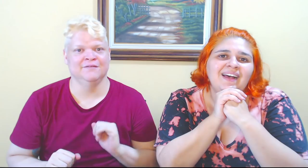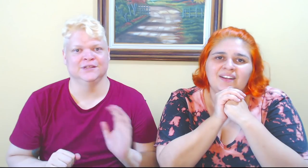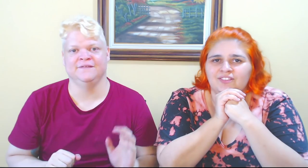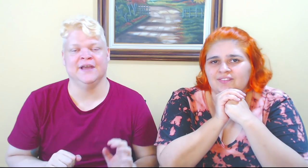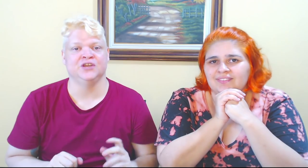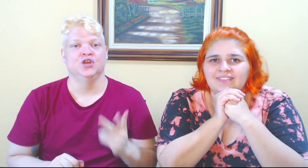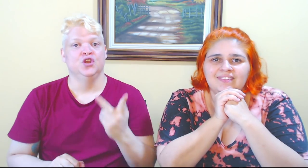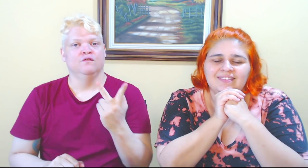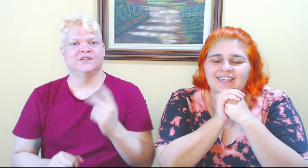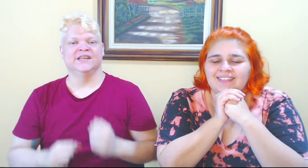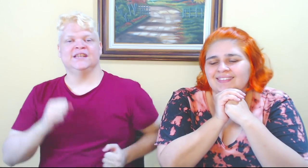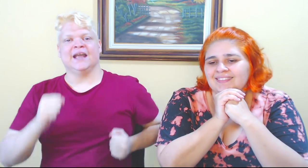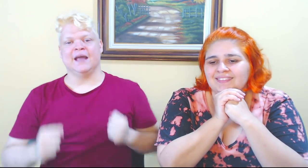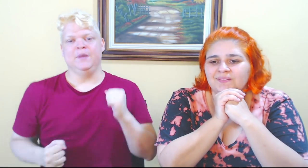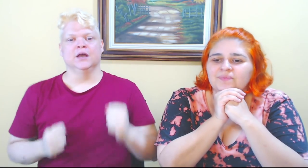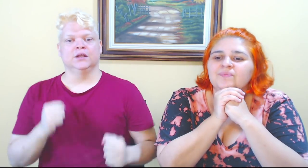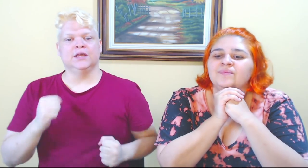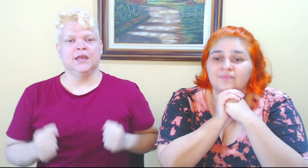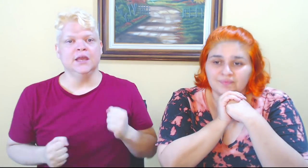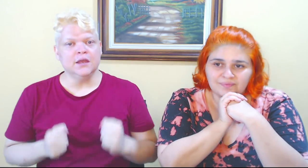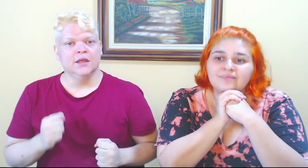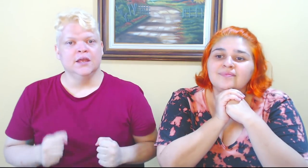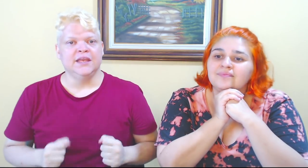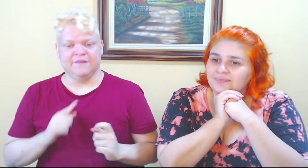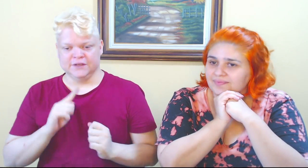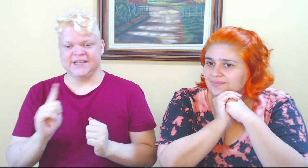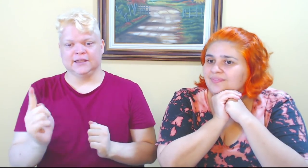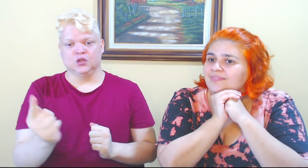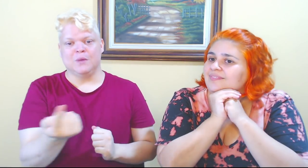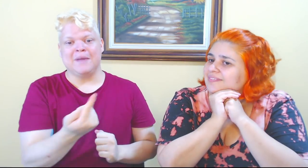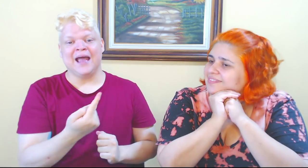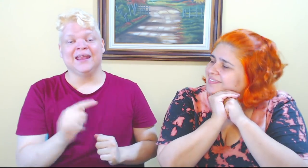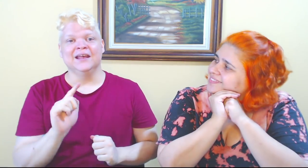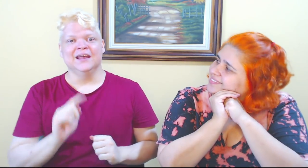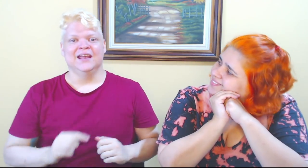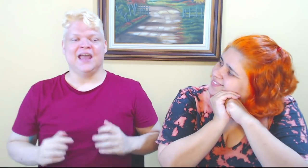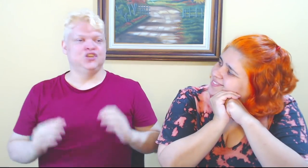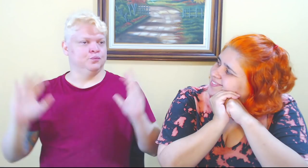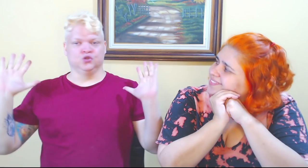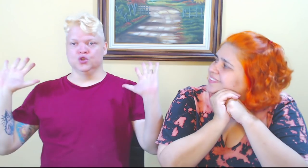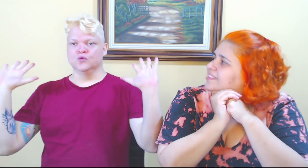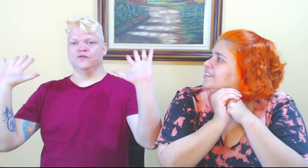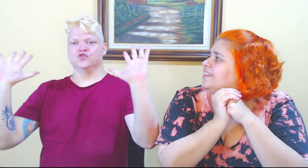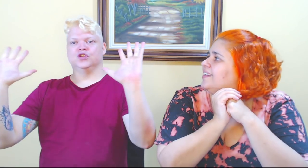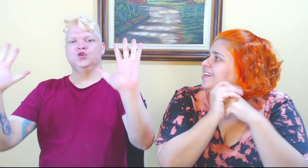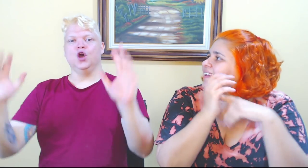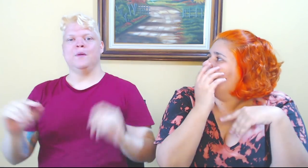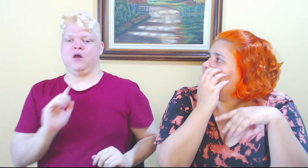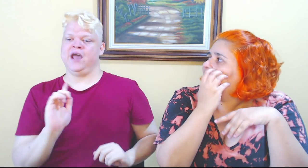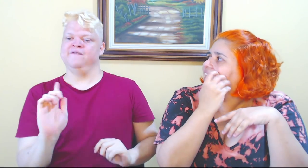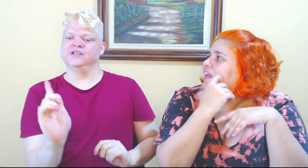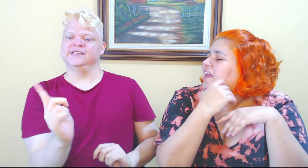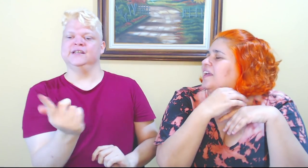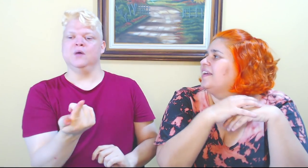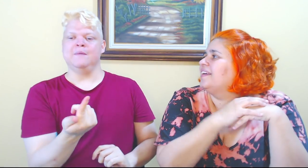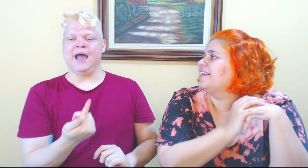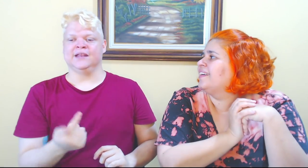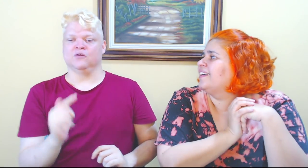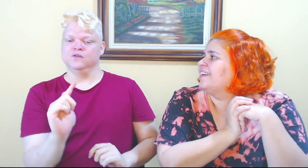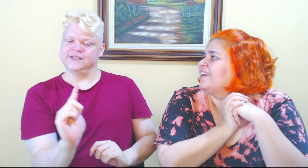você viaja Você está caminhando aqui E aí você entra Numa máquina Aí tipo Todo mundo Funcionando normal Aí você está Numa máquina Quando você